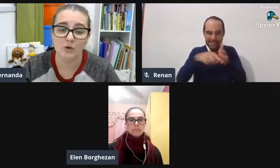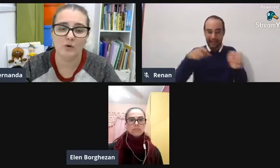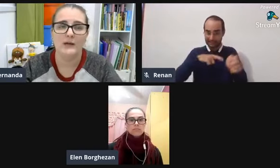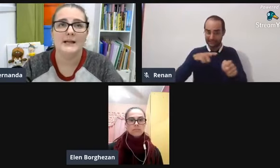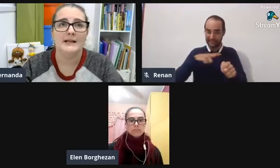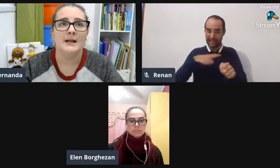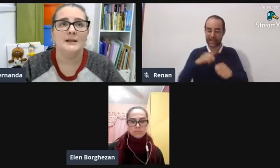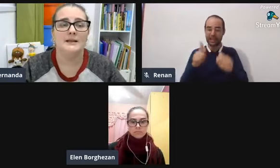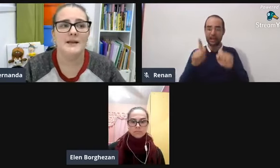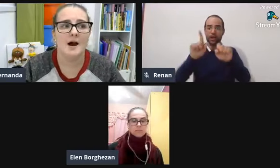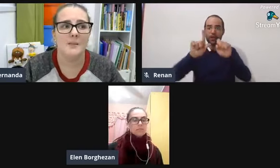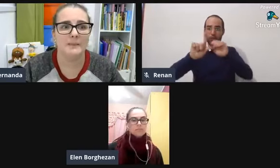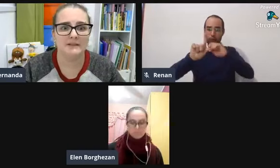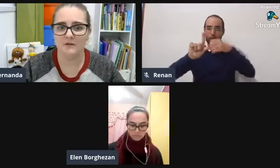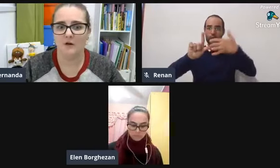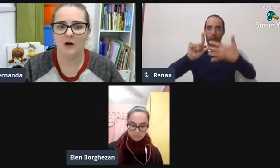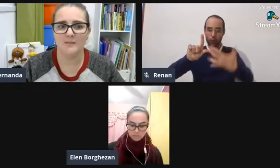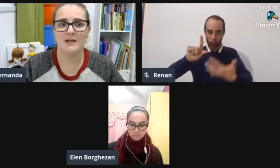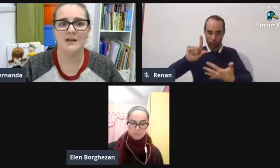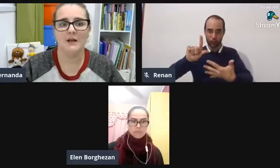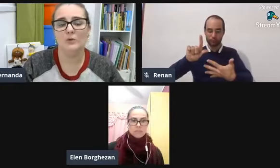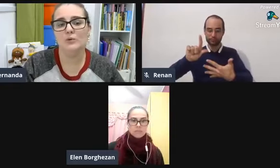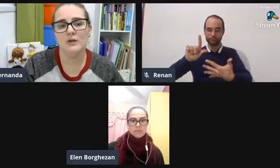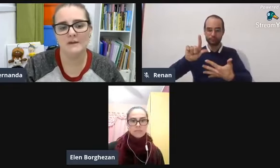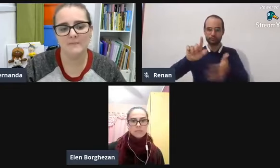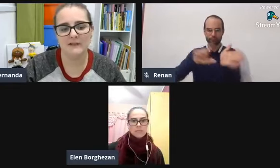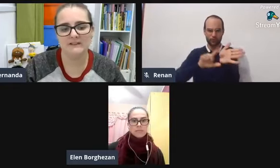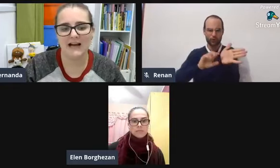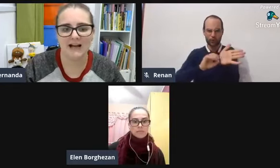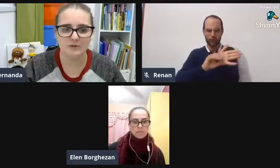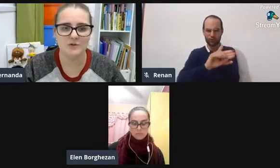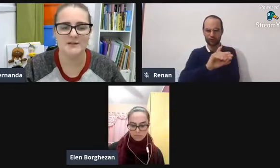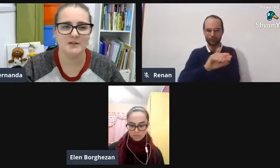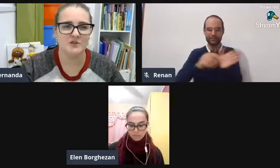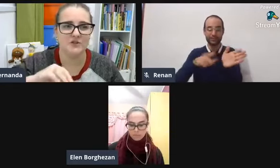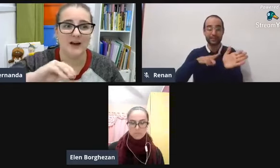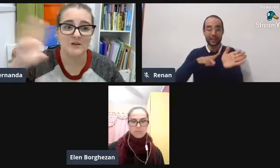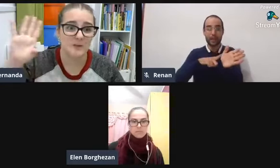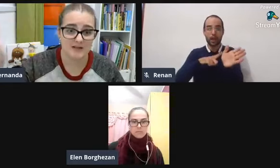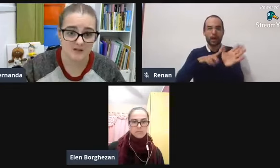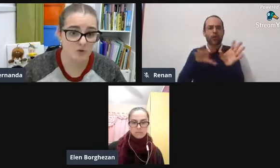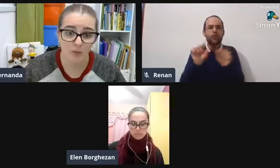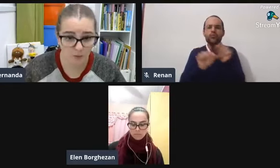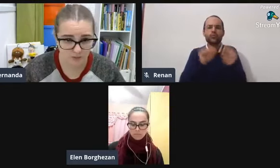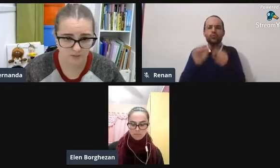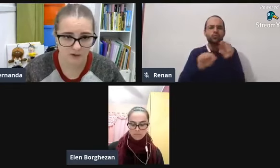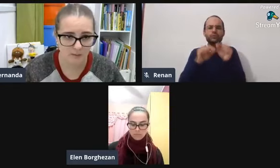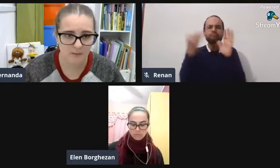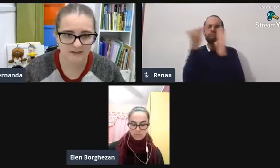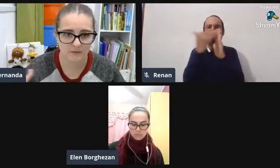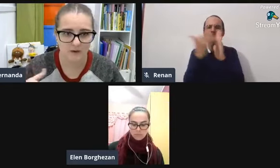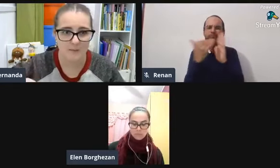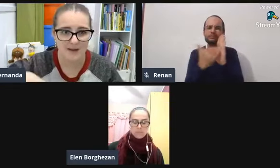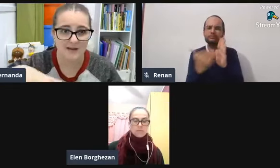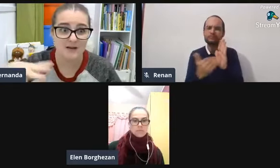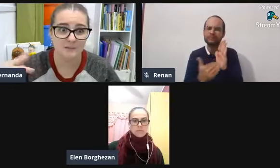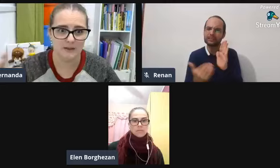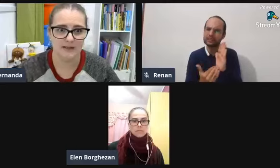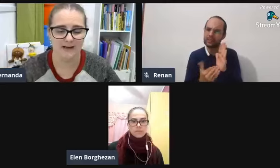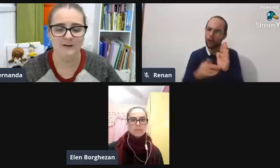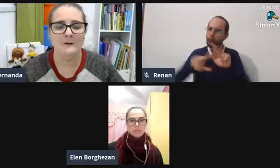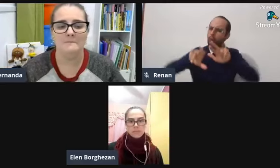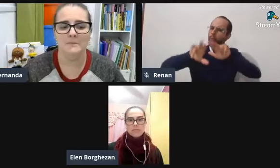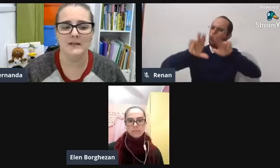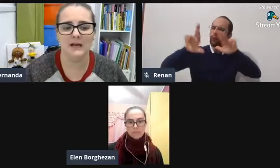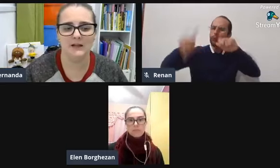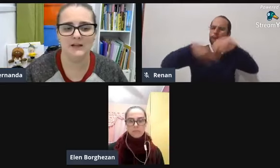no Google, que é uma plataforma que reúne dados de vários países do mundo. Então, é uma plataforma bem ampla,